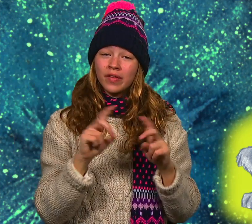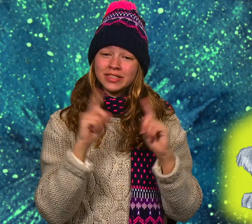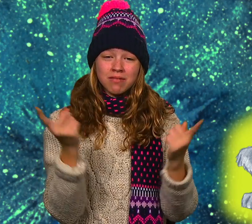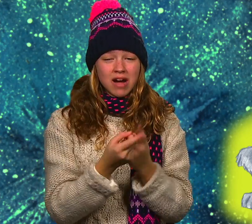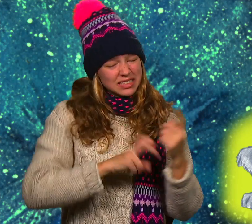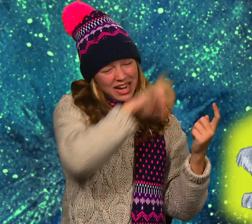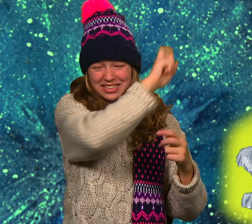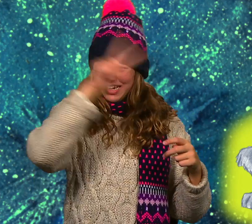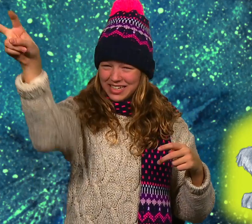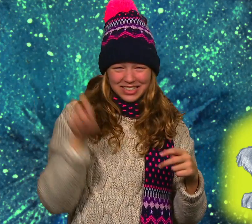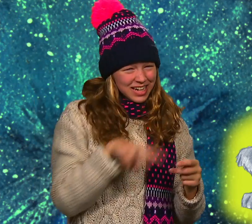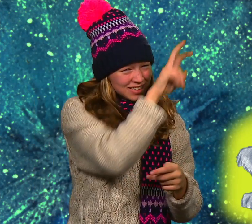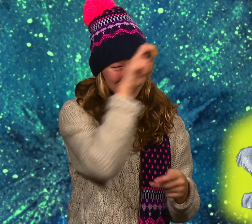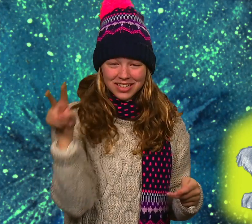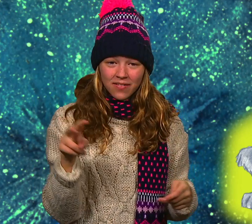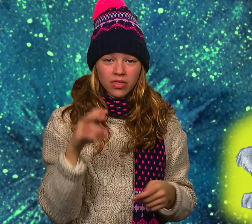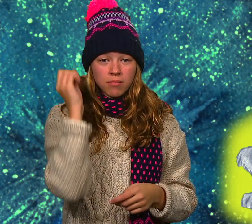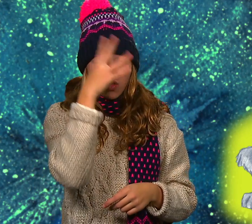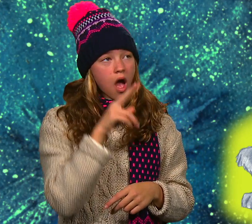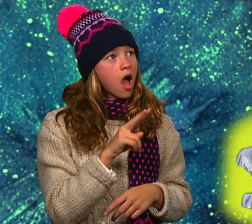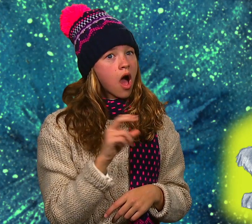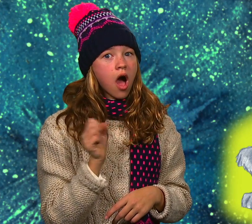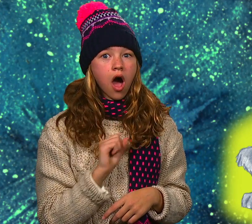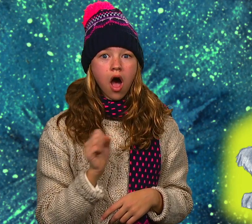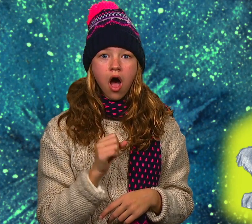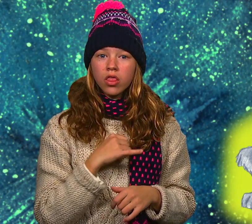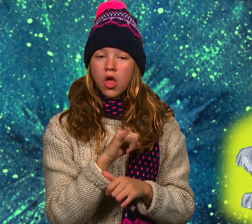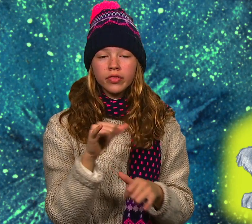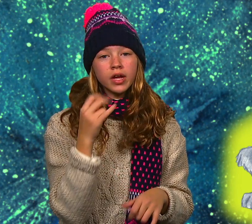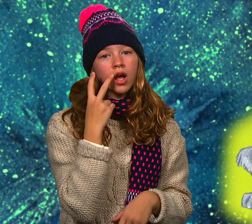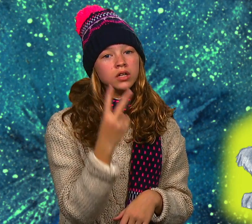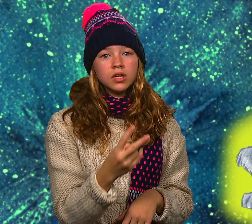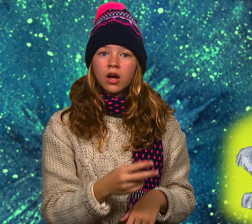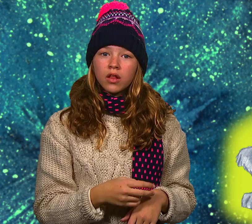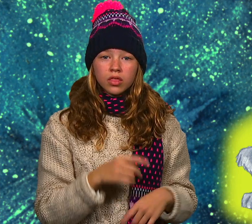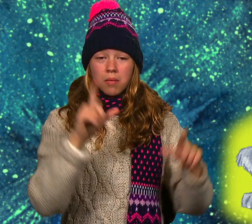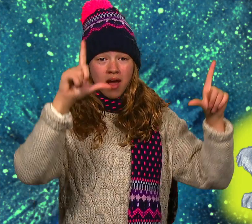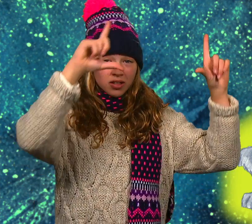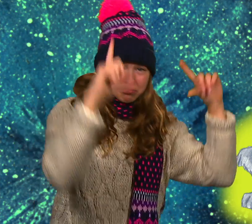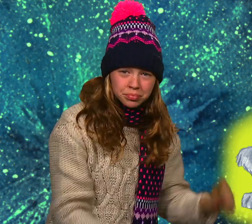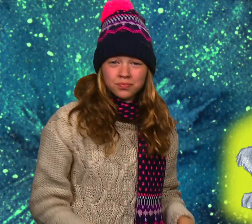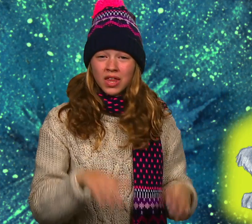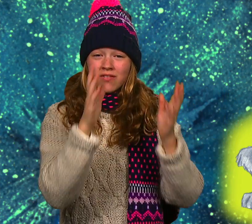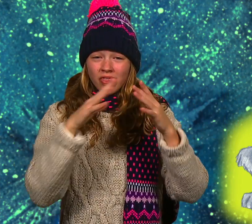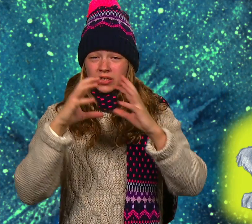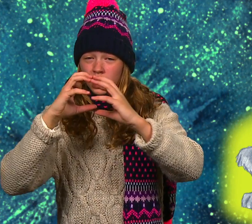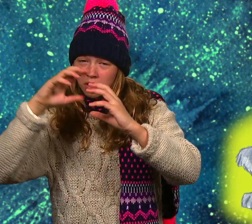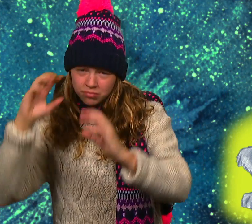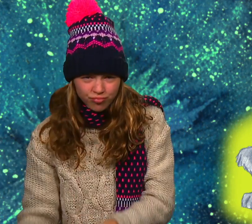ruhig am sich putzen ist. Aber als das Auto auf sie zuschießt, macht sie einen Satz und springt im Sechseck.